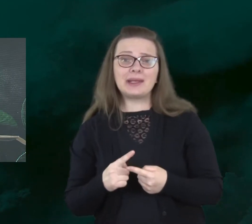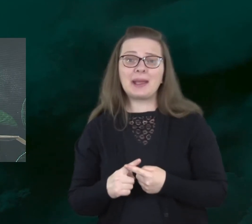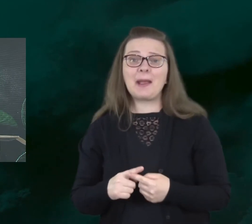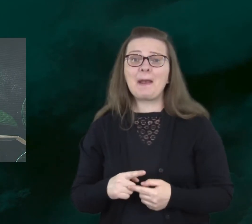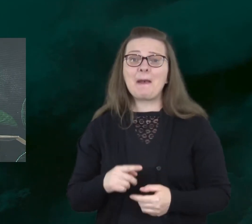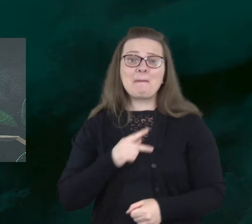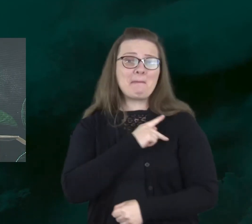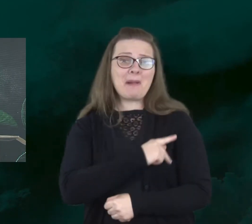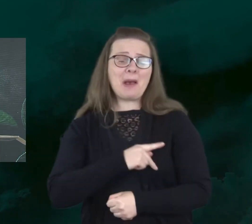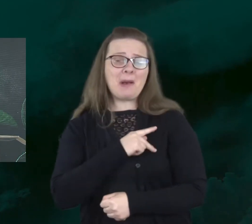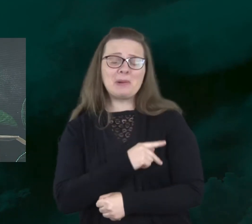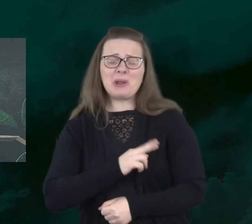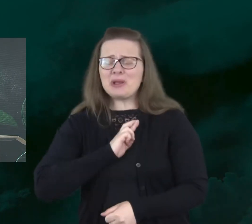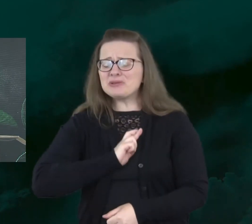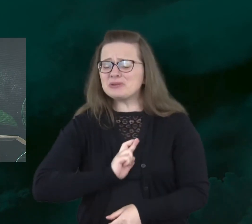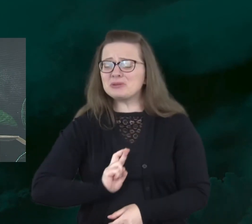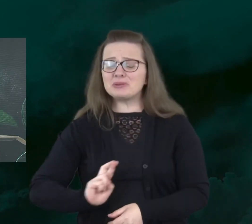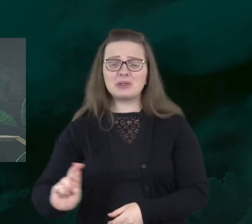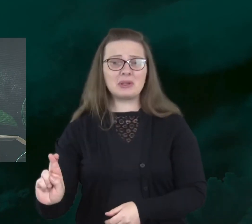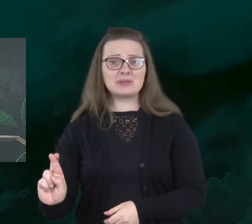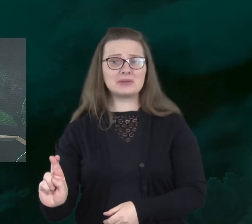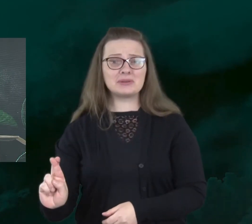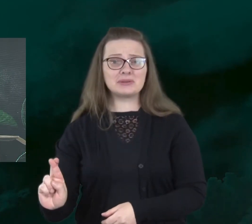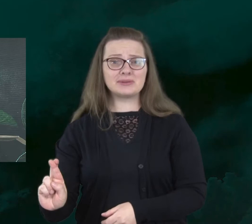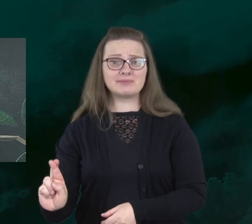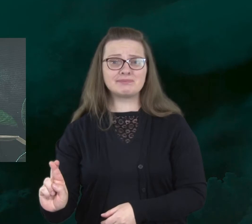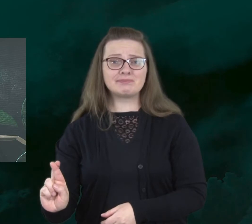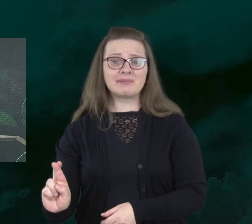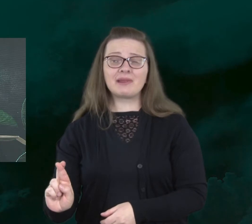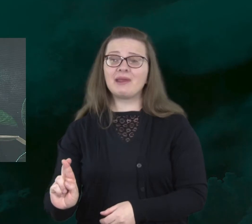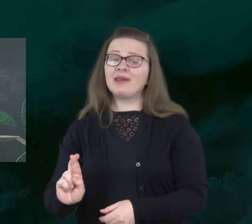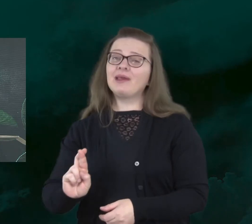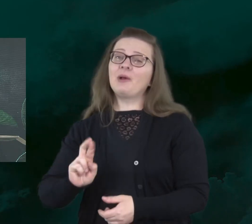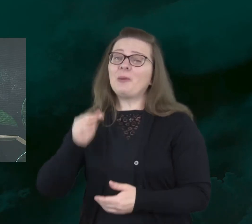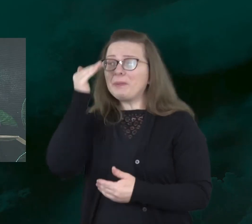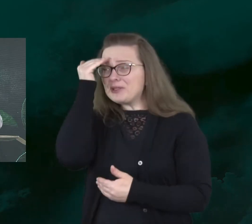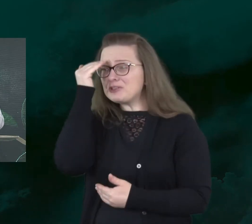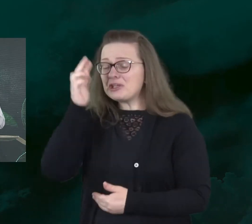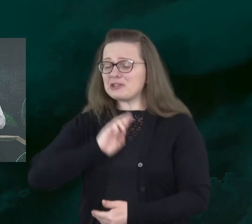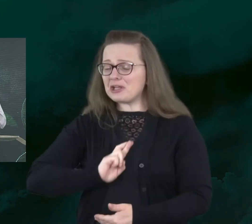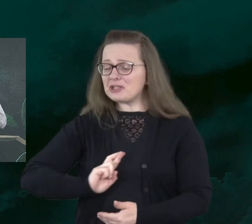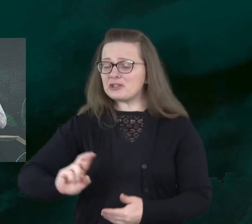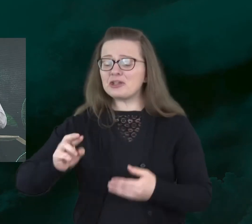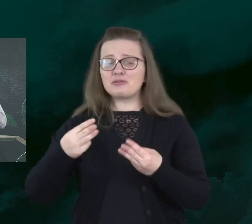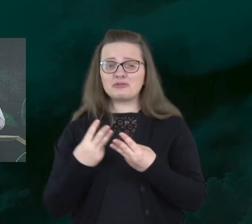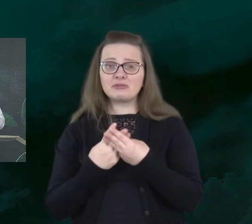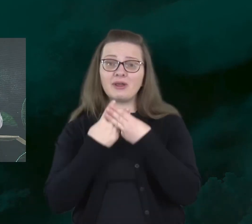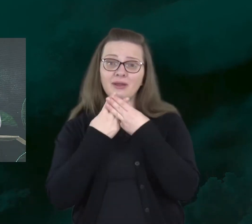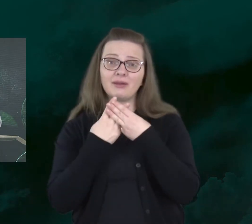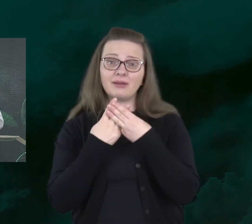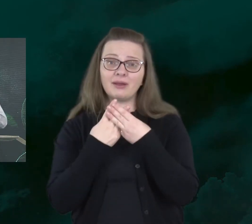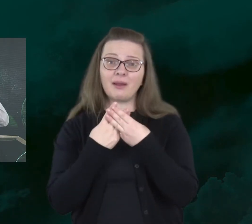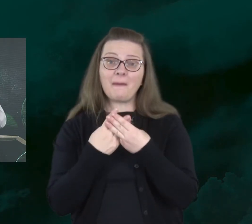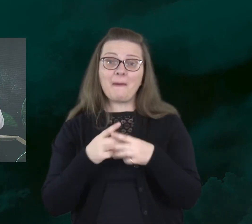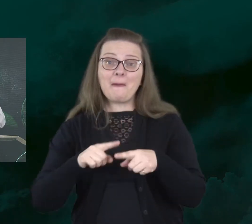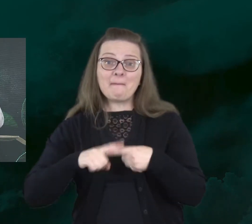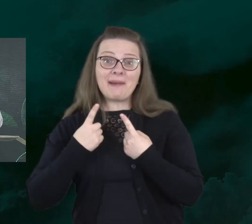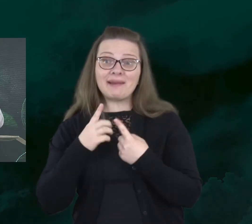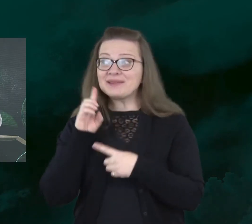era e como ele se tornou logo depois que ele creu. Tá? Então, como